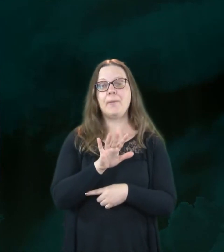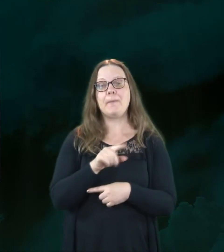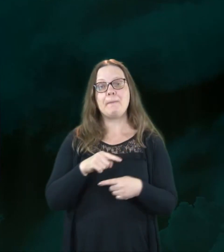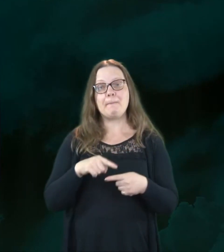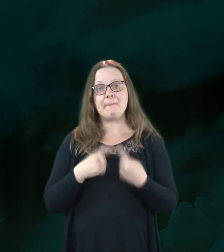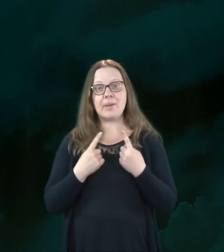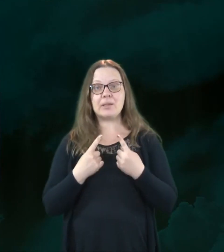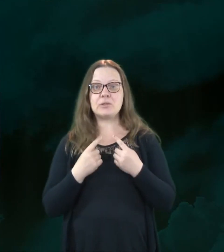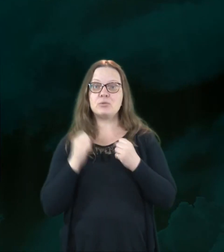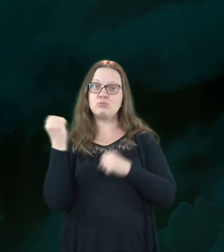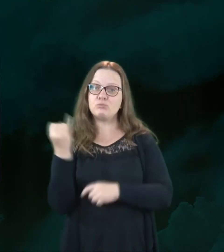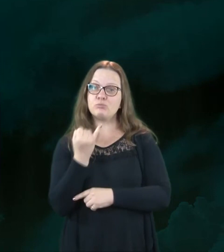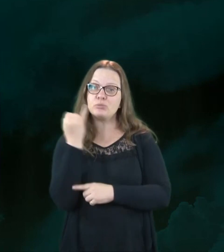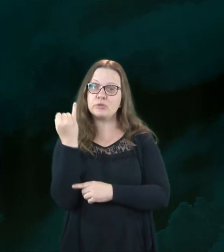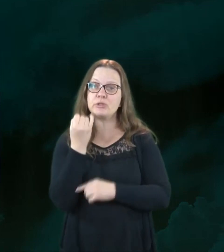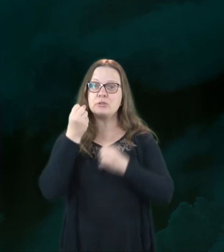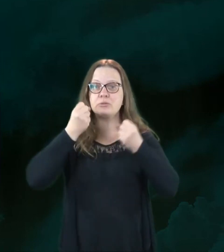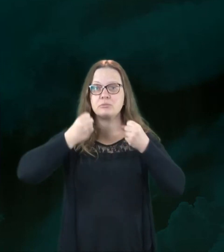mas